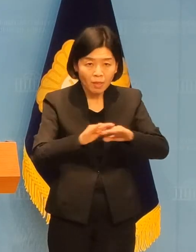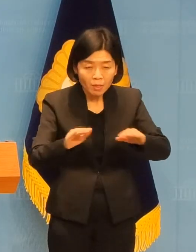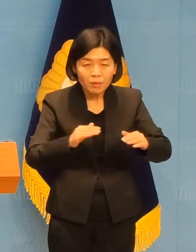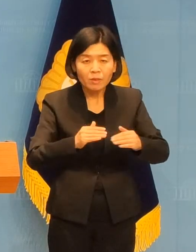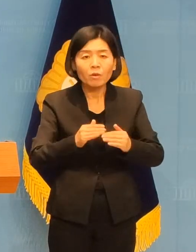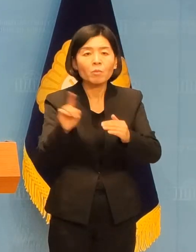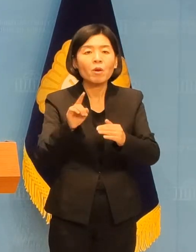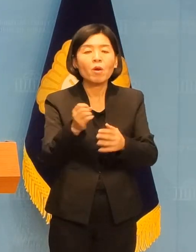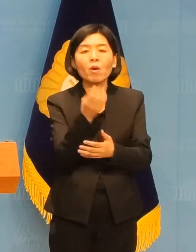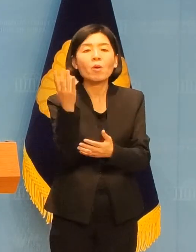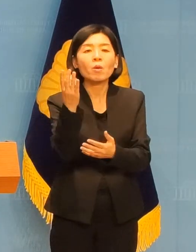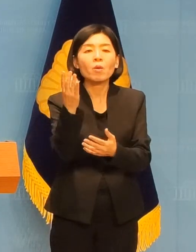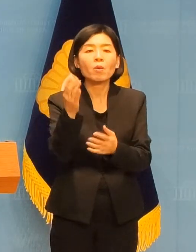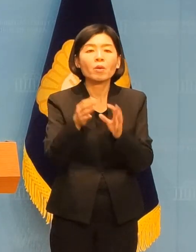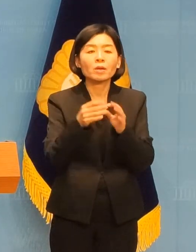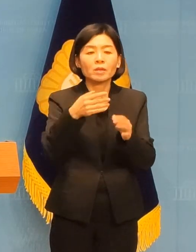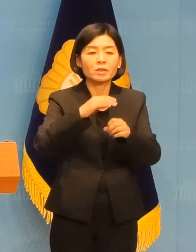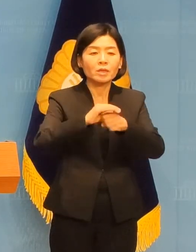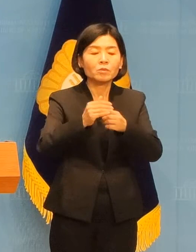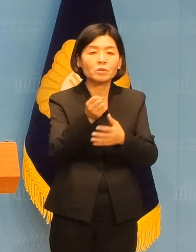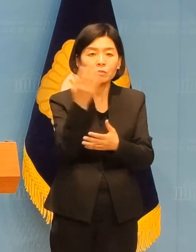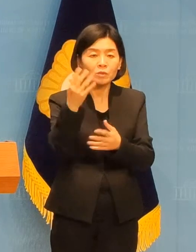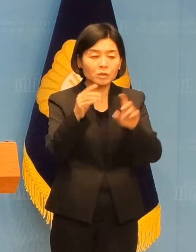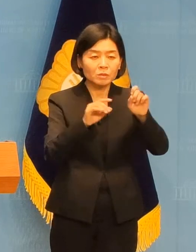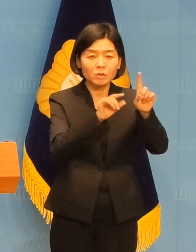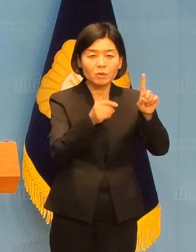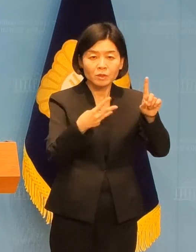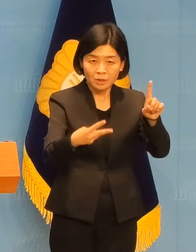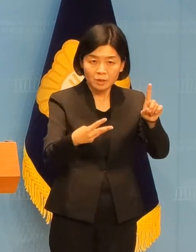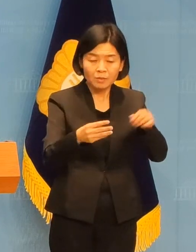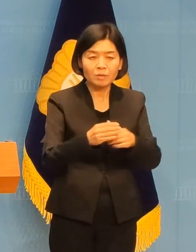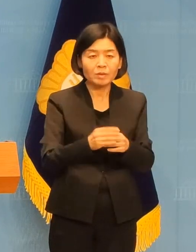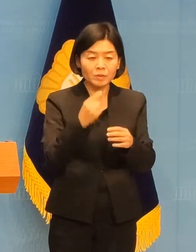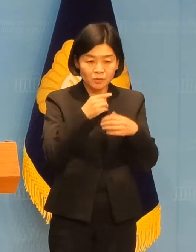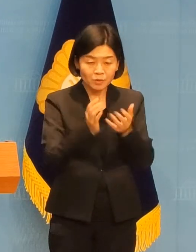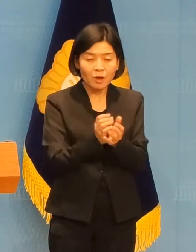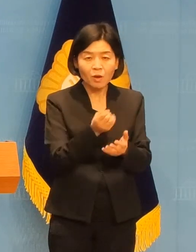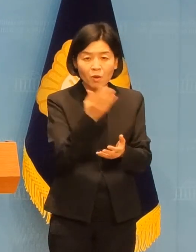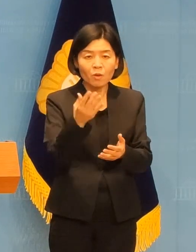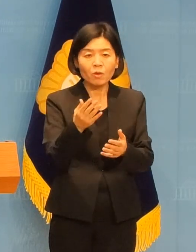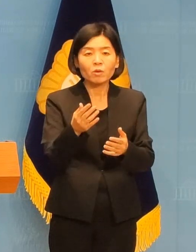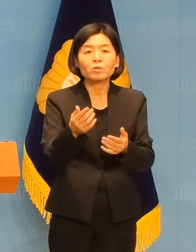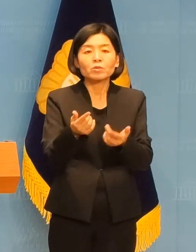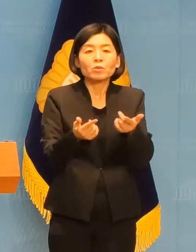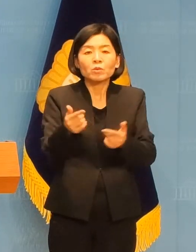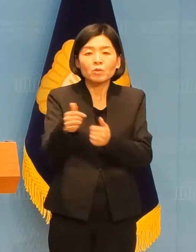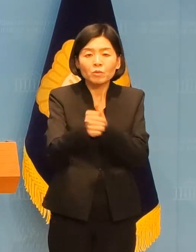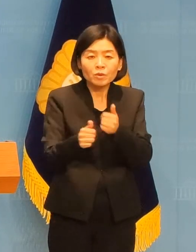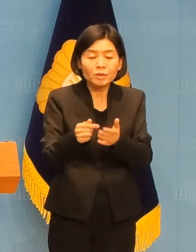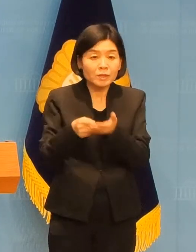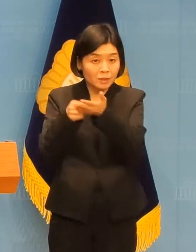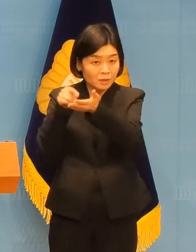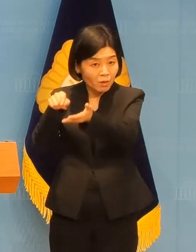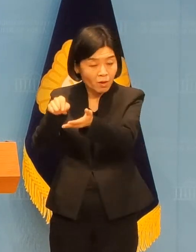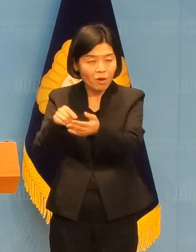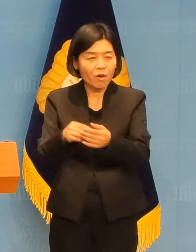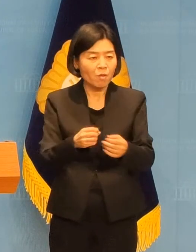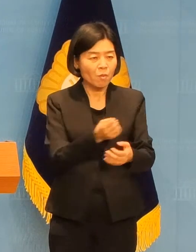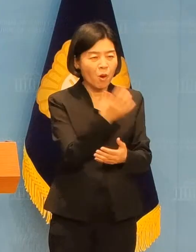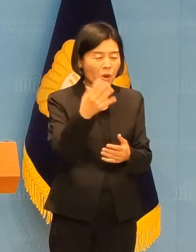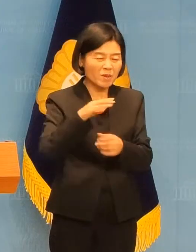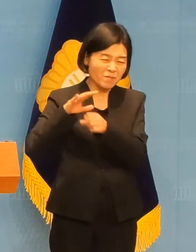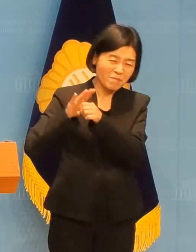대응 보고입니다. 대구신문은 11월 3일자 보도에서 민주당의 언론중재 조정 신청을 언론